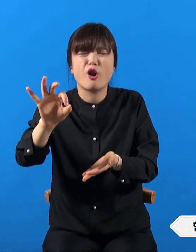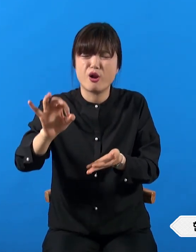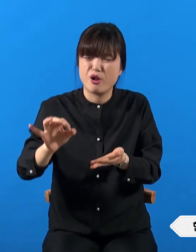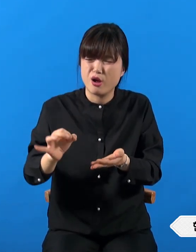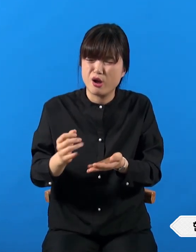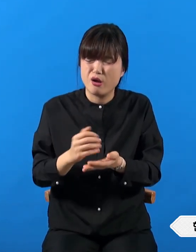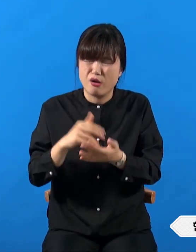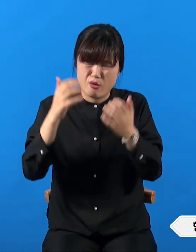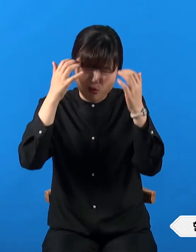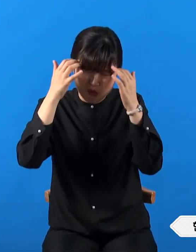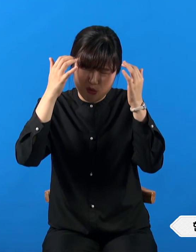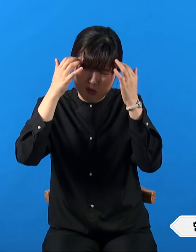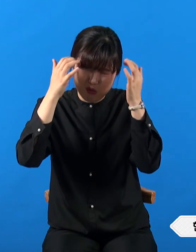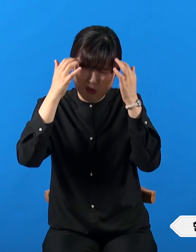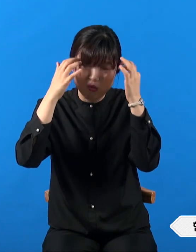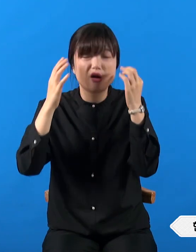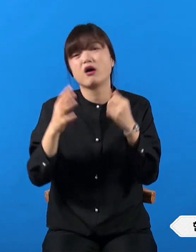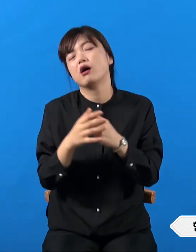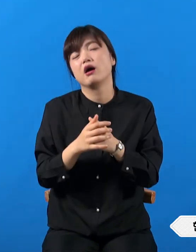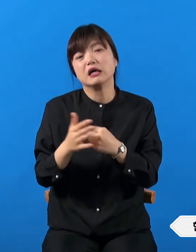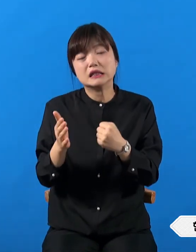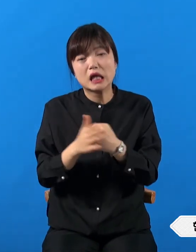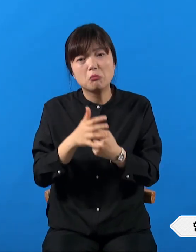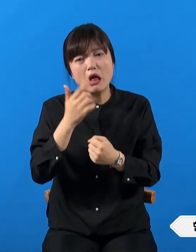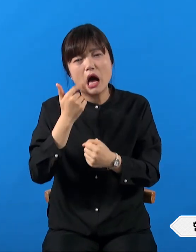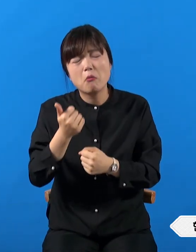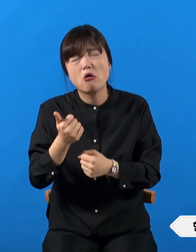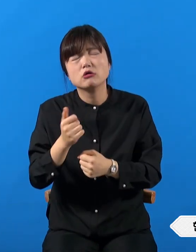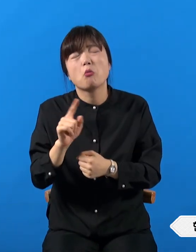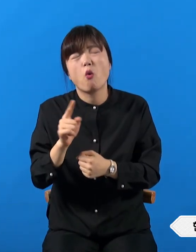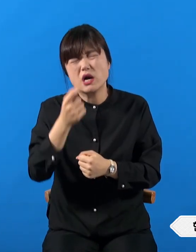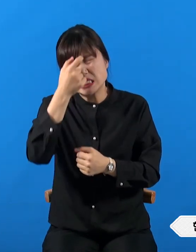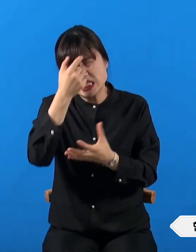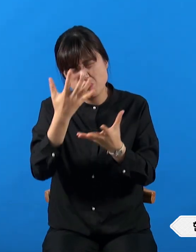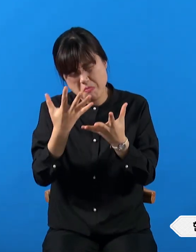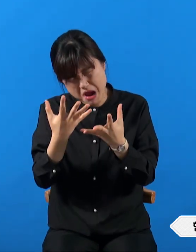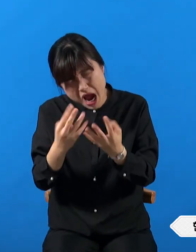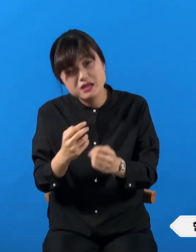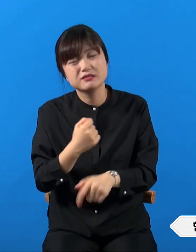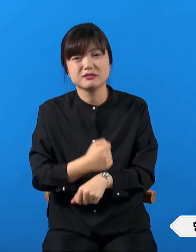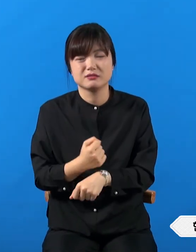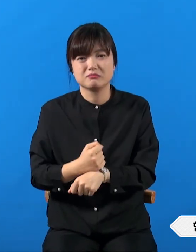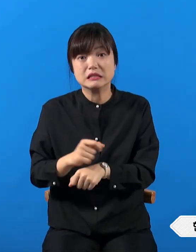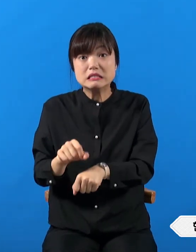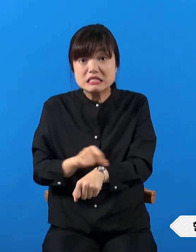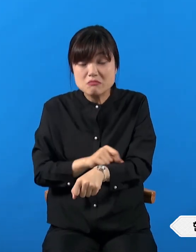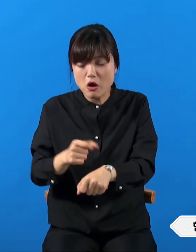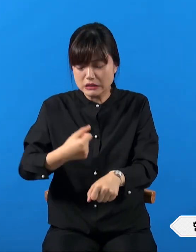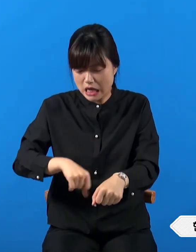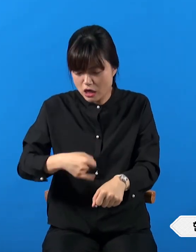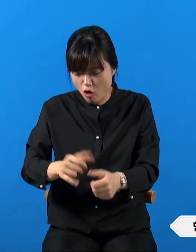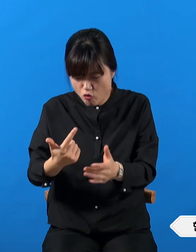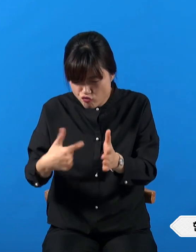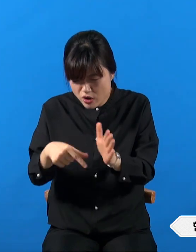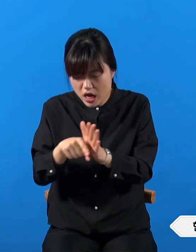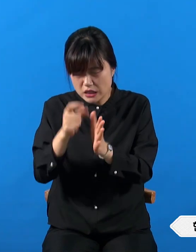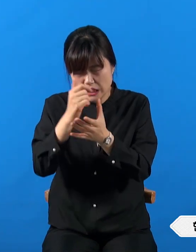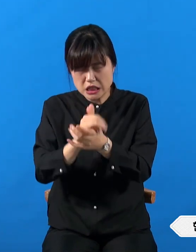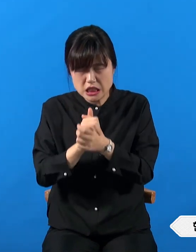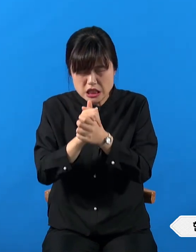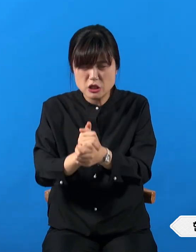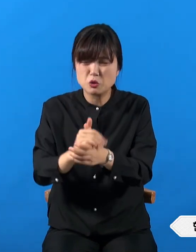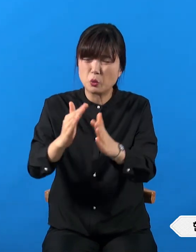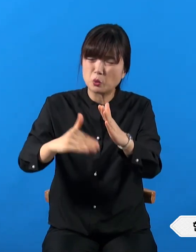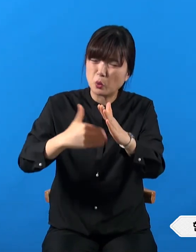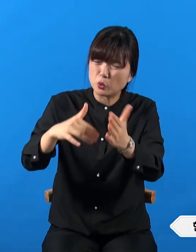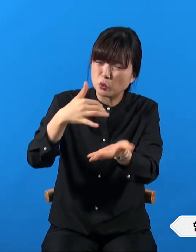엄청나게 고생을 했습니다. 그래서 그 아버지는 기도를 많이 하셨답니다. 특별히 자녀들을 위해서.